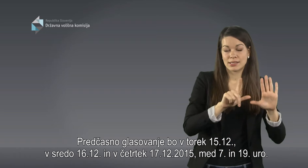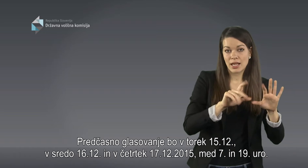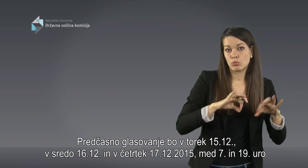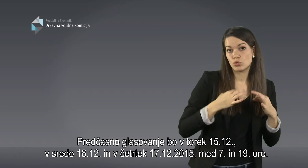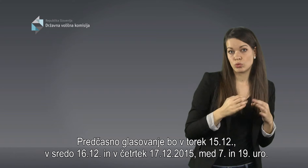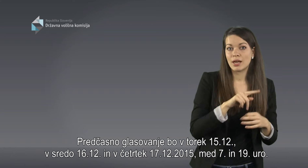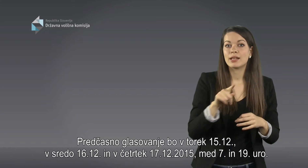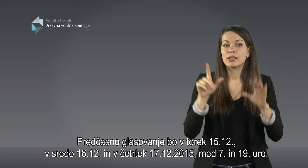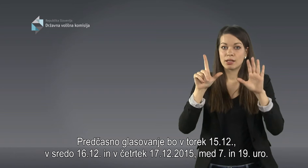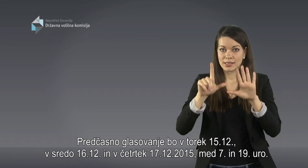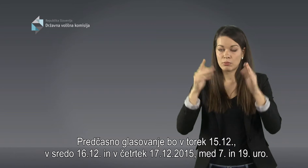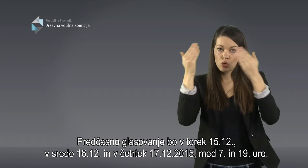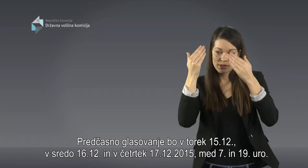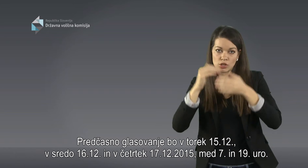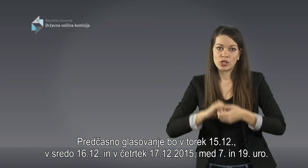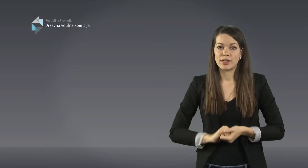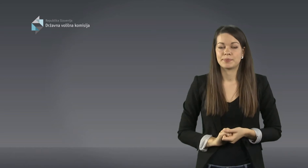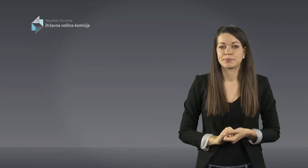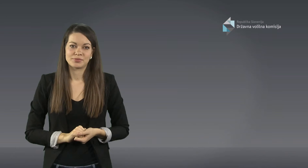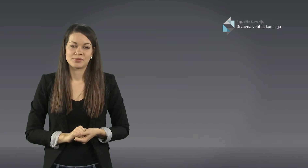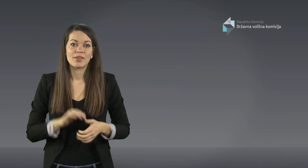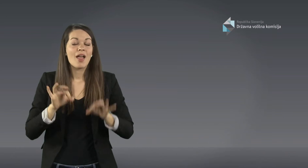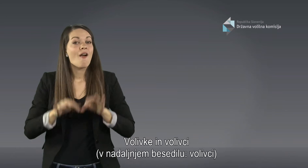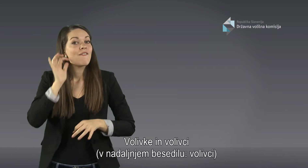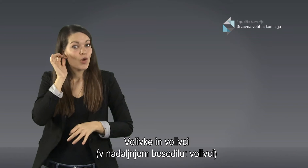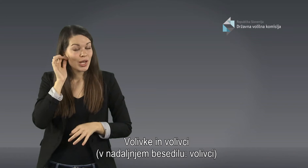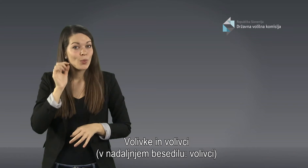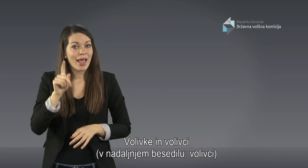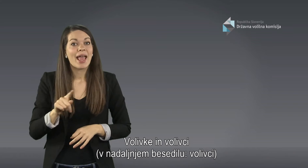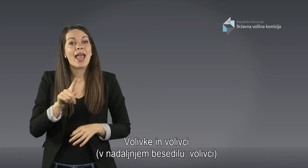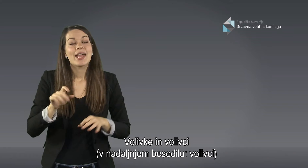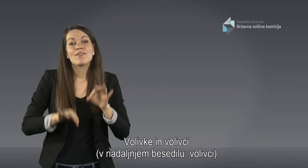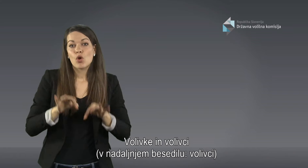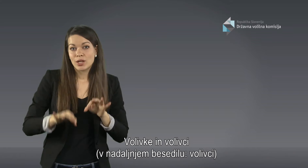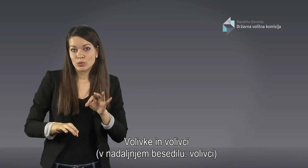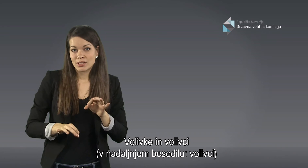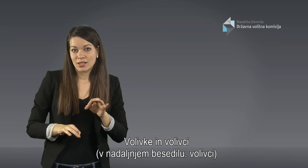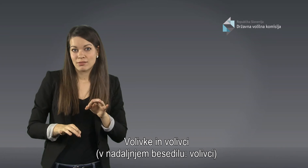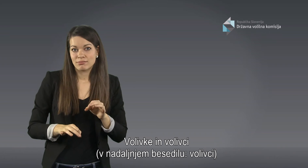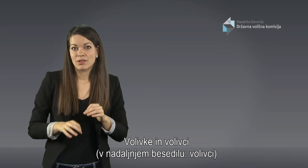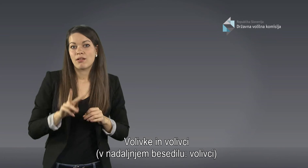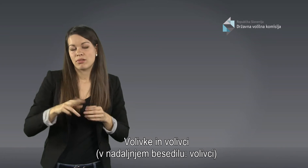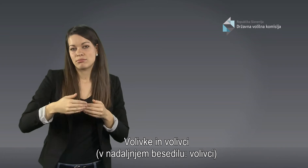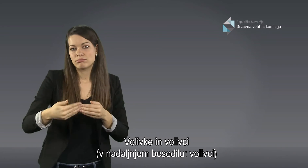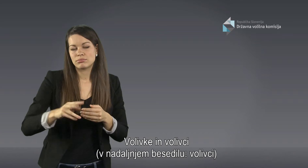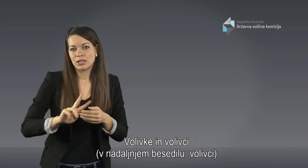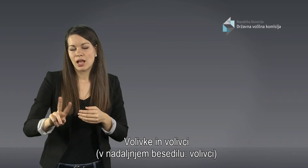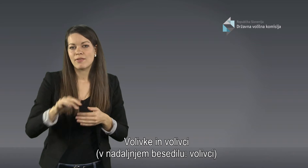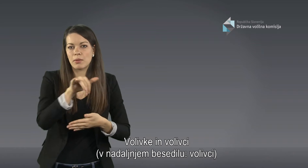17.12.2015 med 7. in 19. uro. Volivke in volivci, v nadaljnjem besedilu volivci,